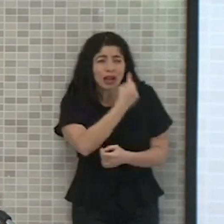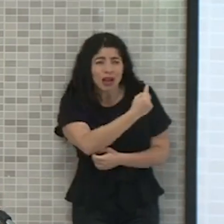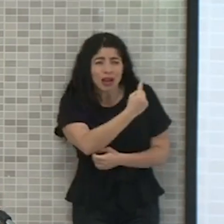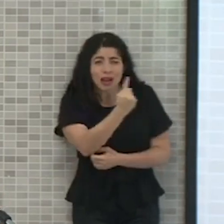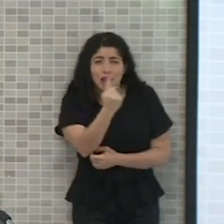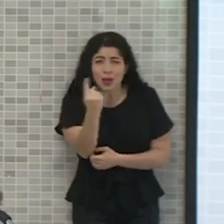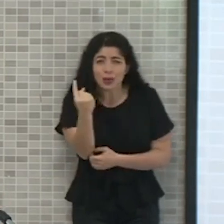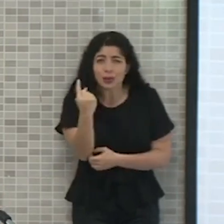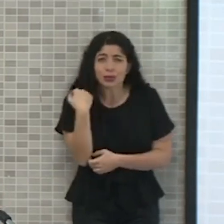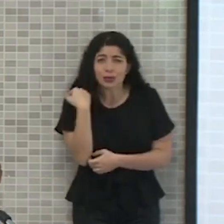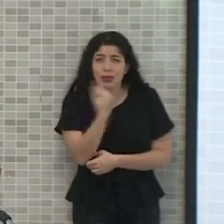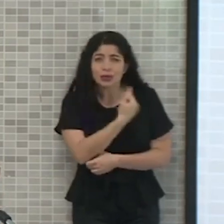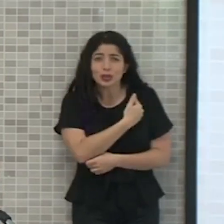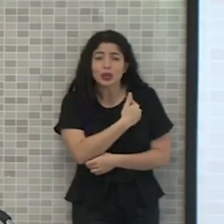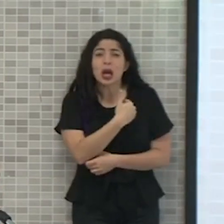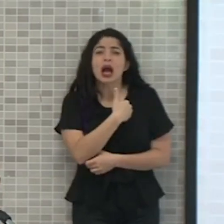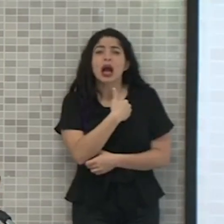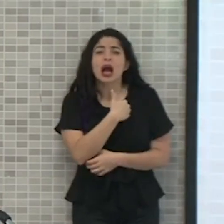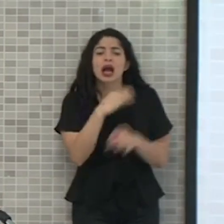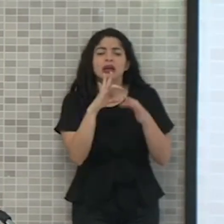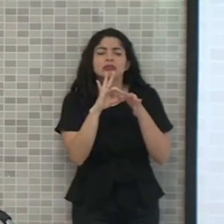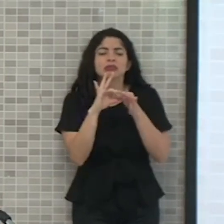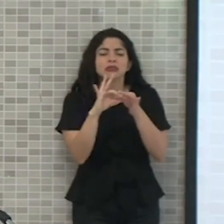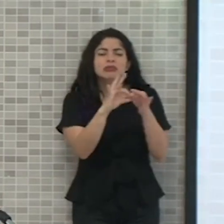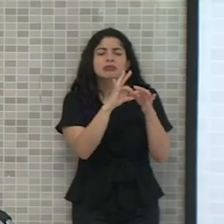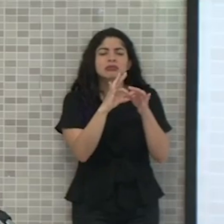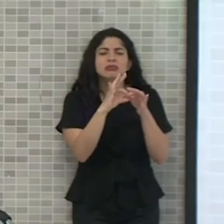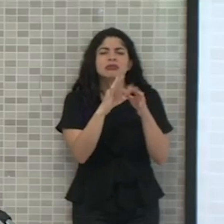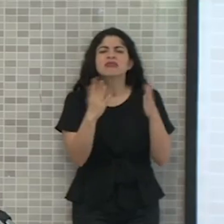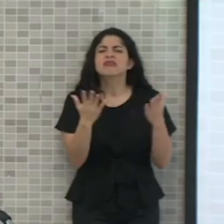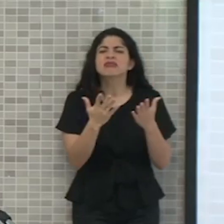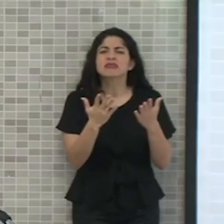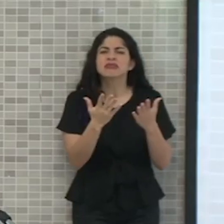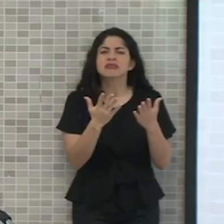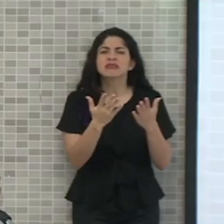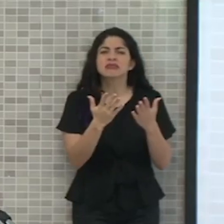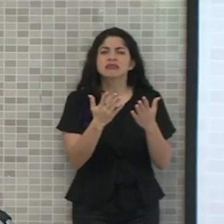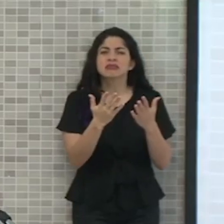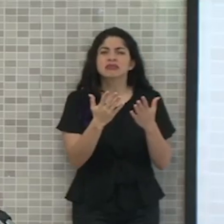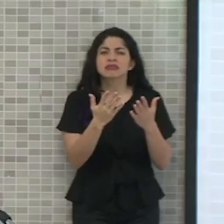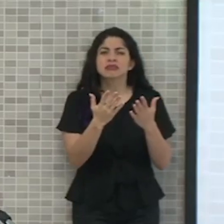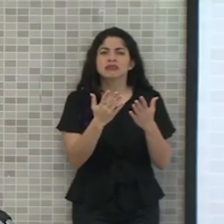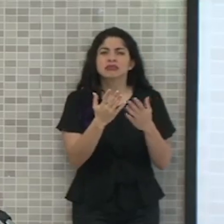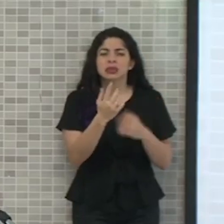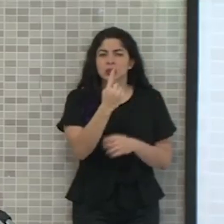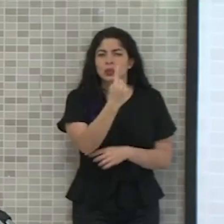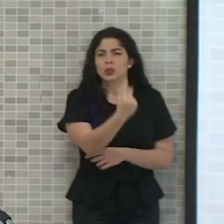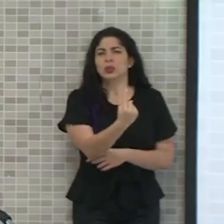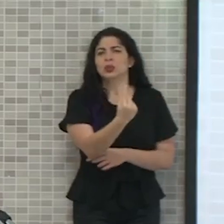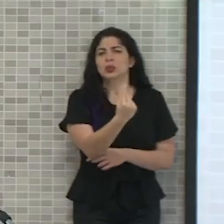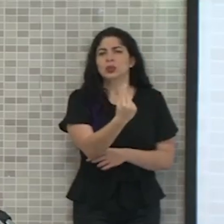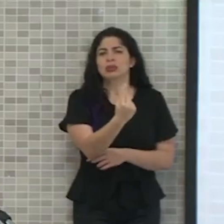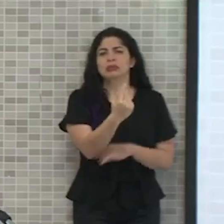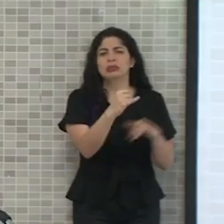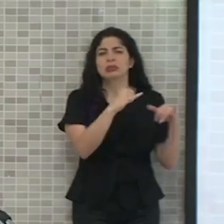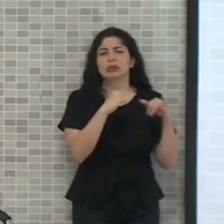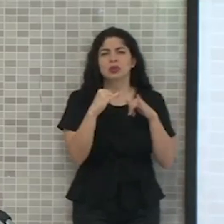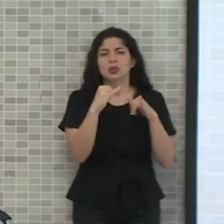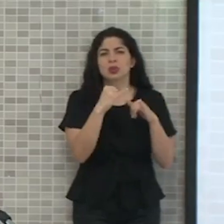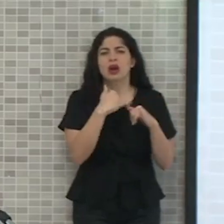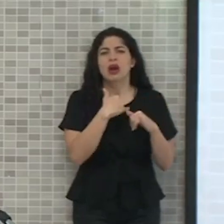nosotros nos une un gran común